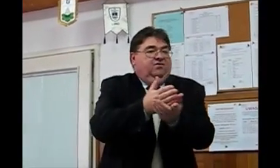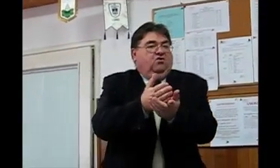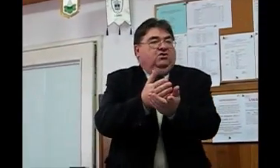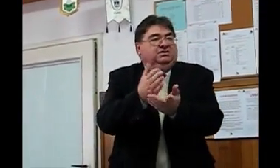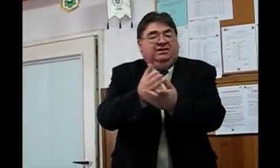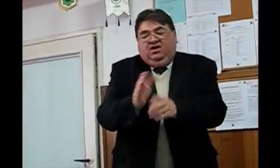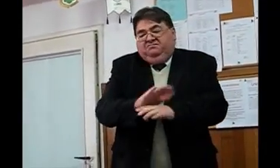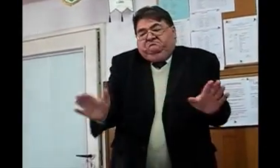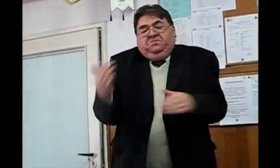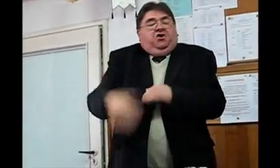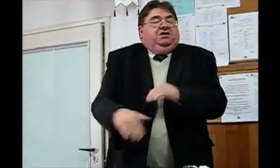na to.